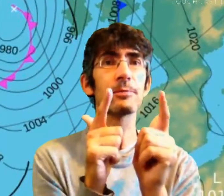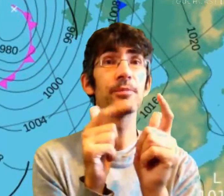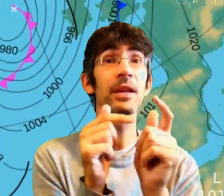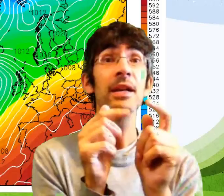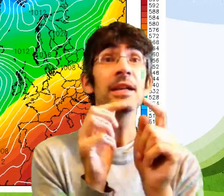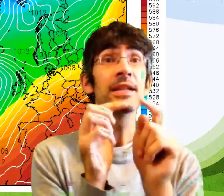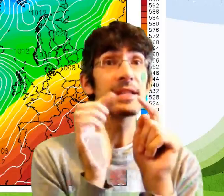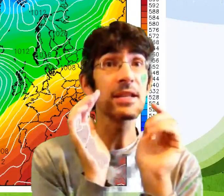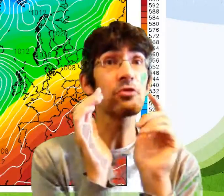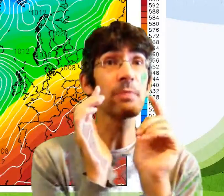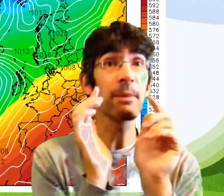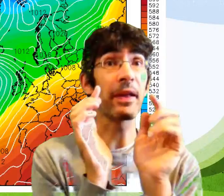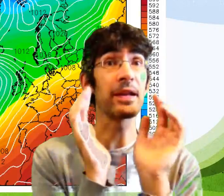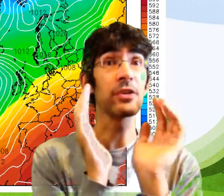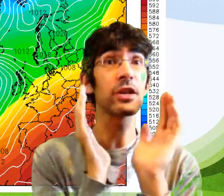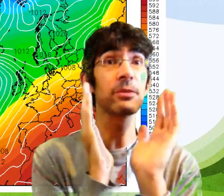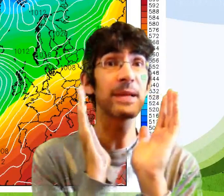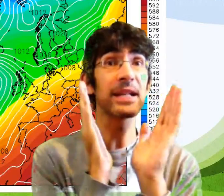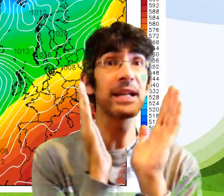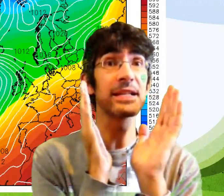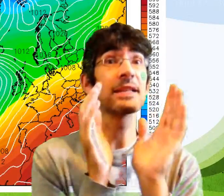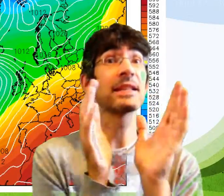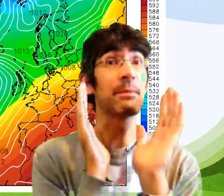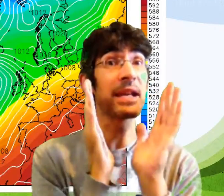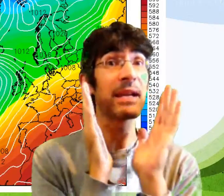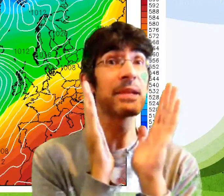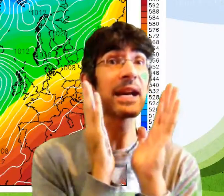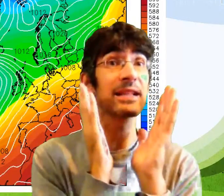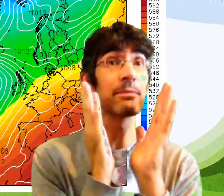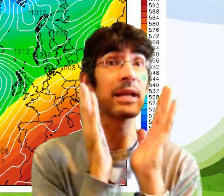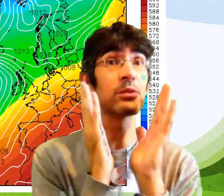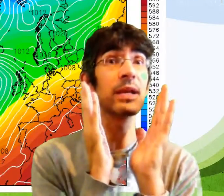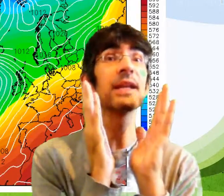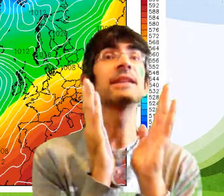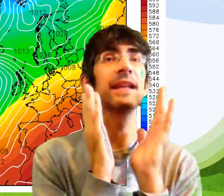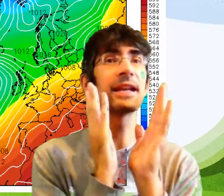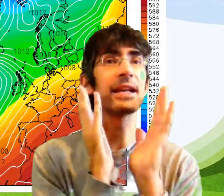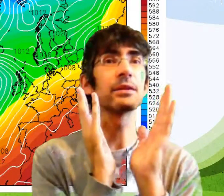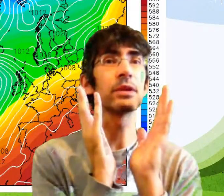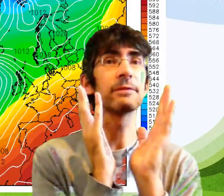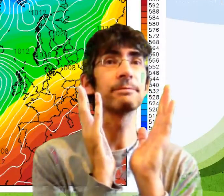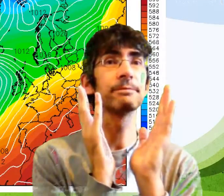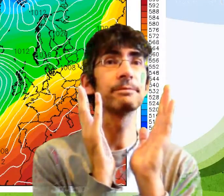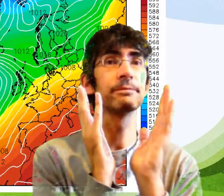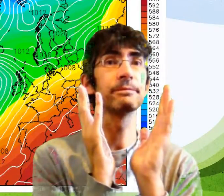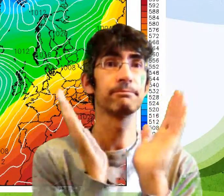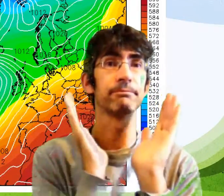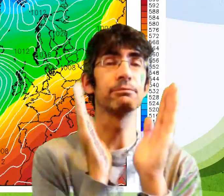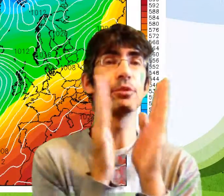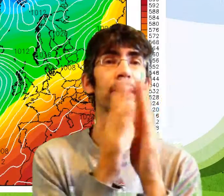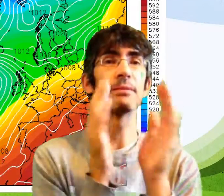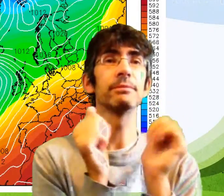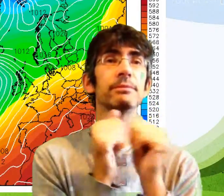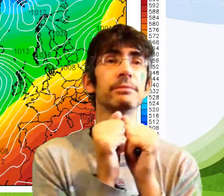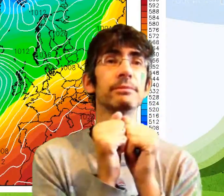intensidad del viento si es un mapa de 500 hectopascales también hay que mirar la temperatura del aire muy